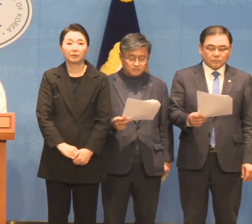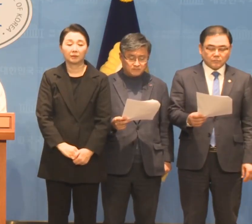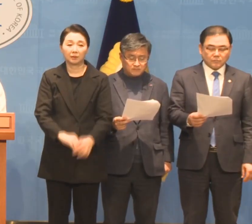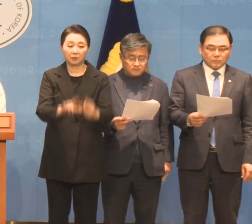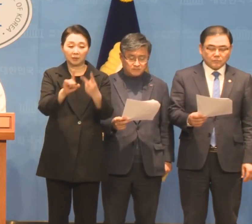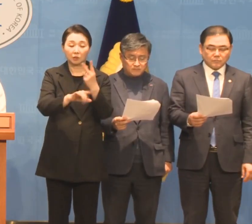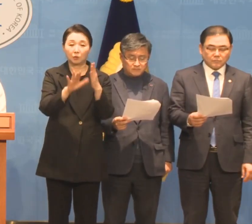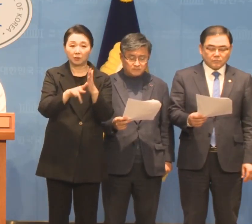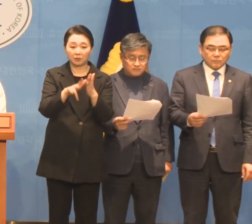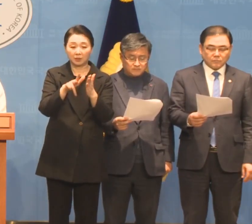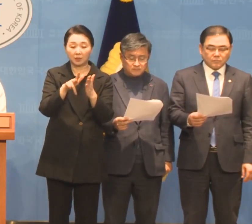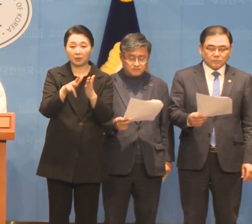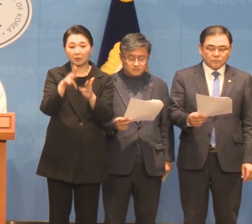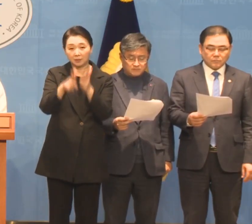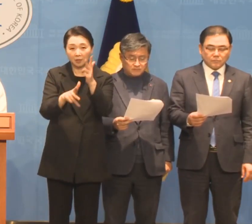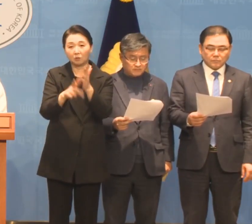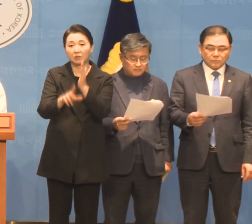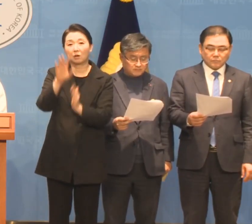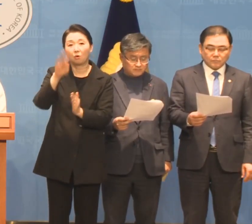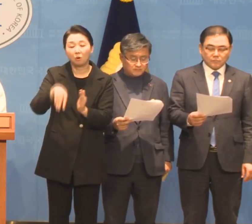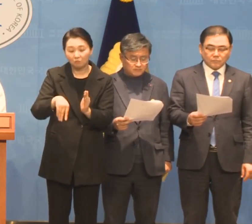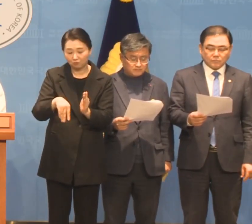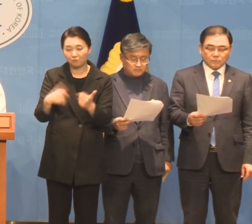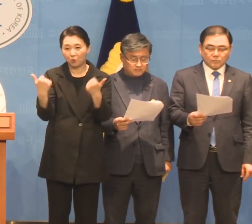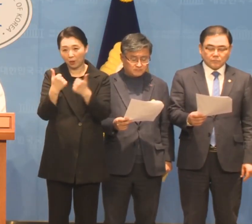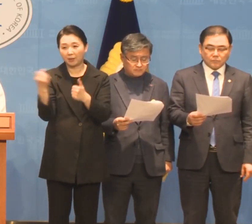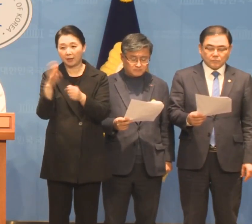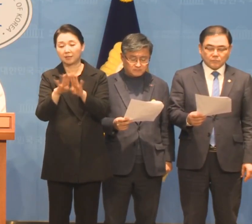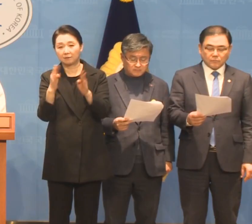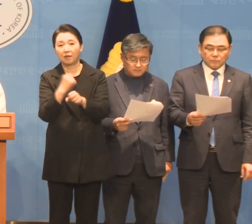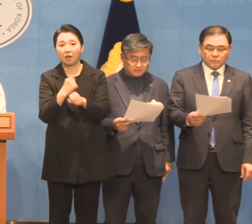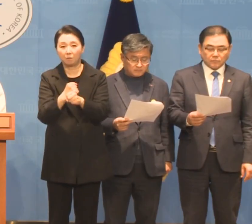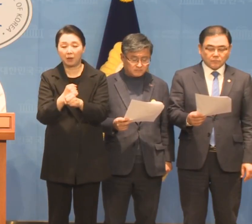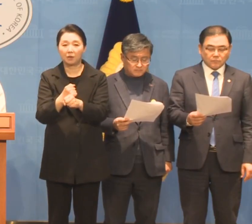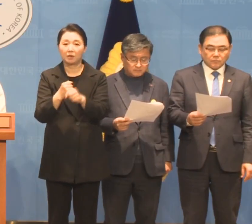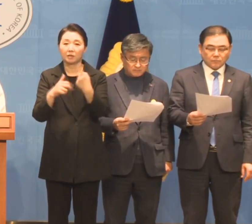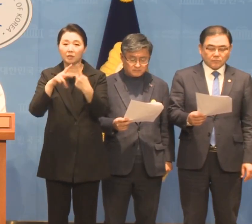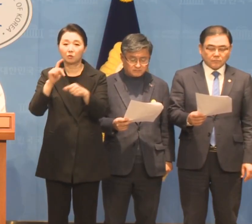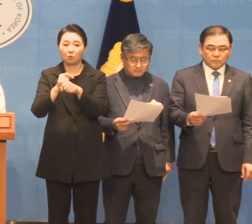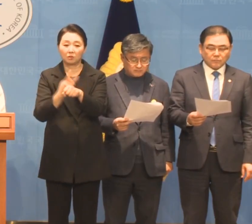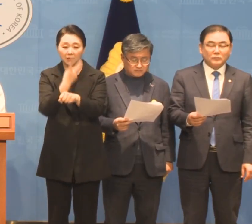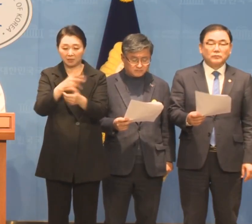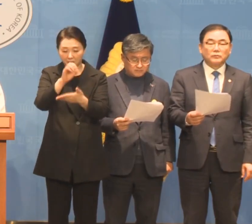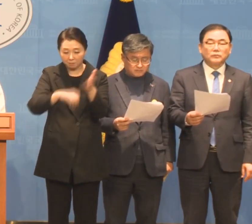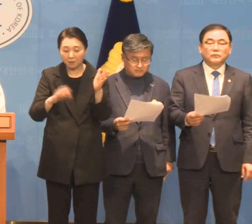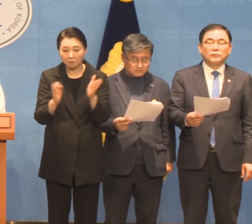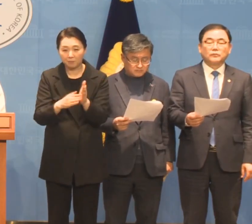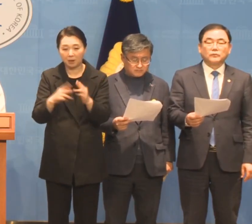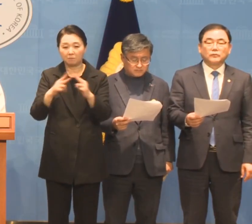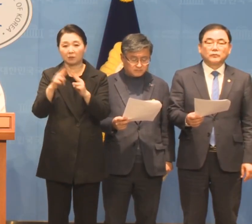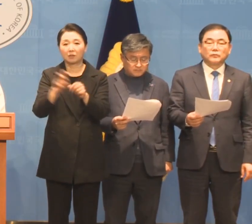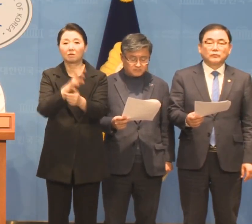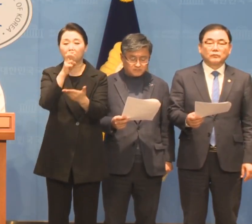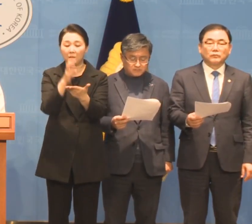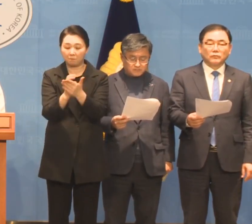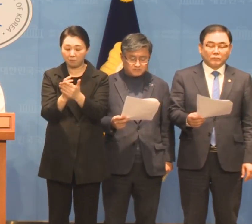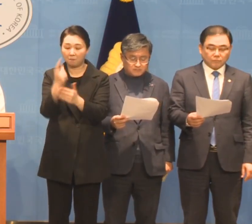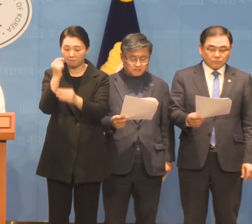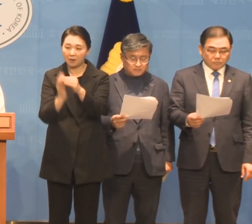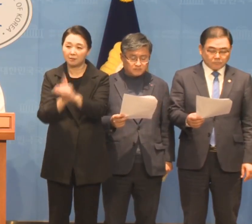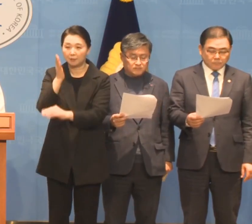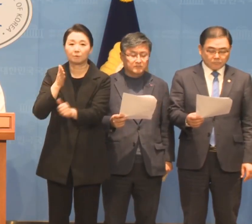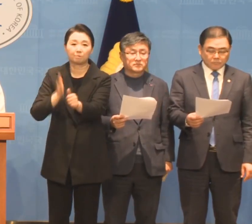2월에 산자위 법안 소위를 다시 열어 주 52시간 예외 조항을 뺀 반도체 특별법을 조속히